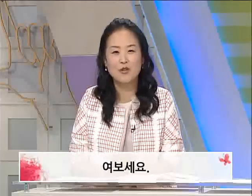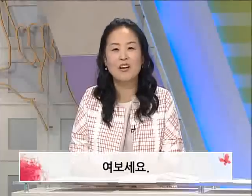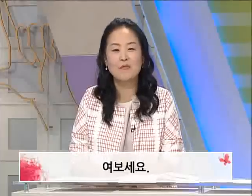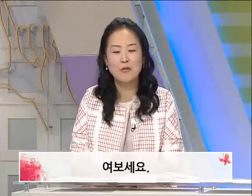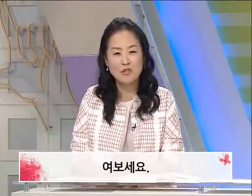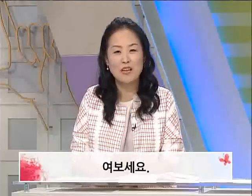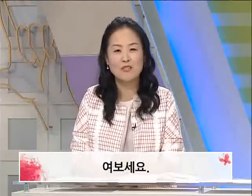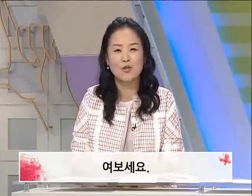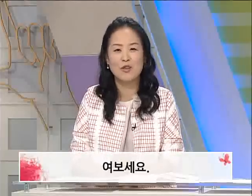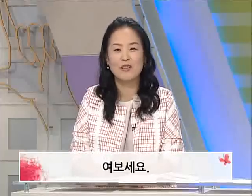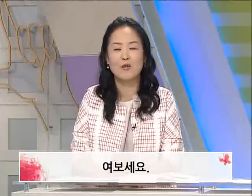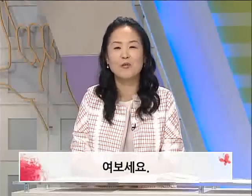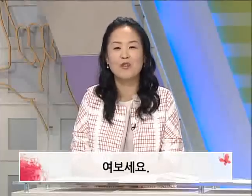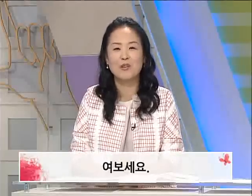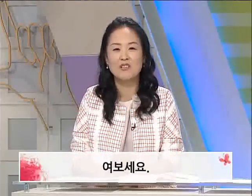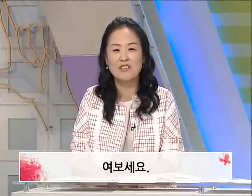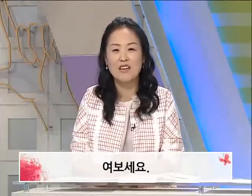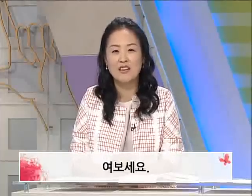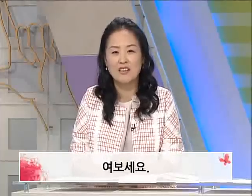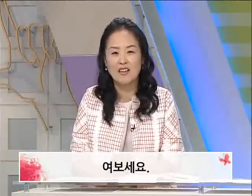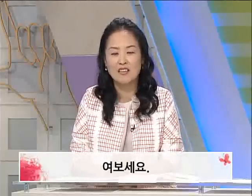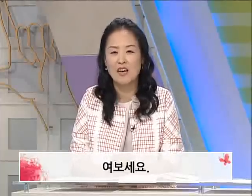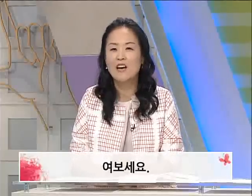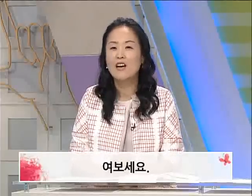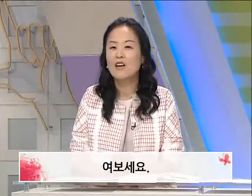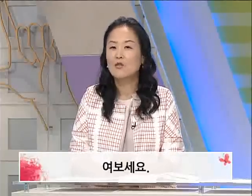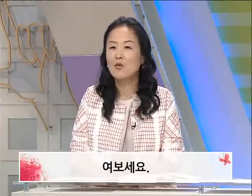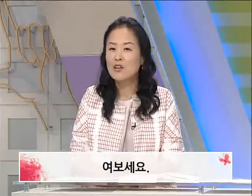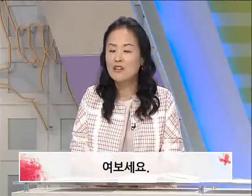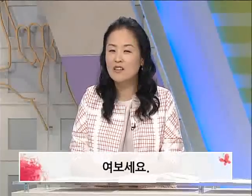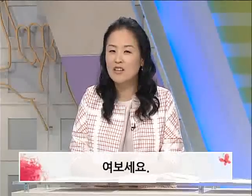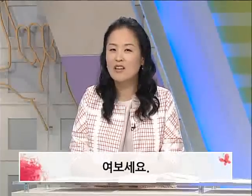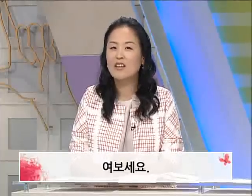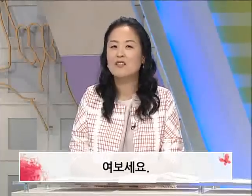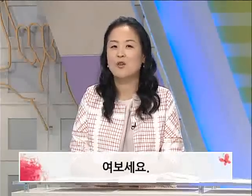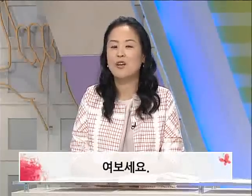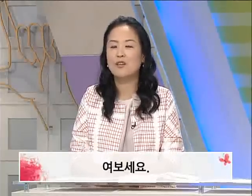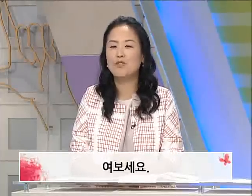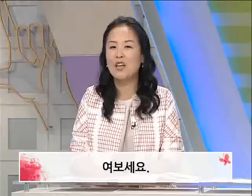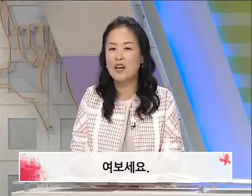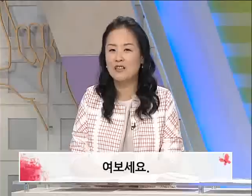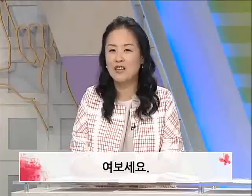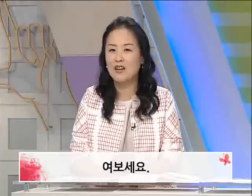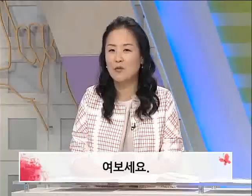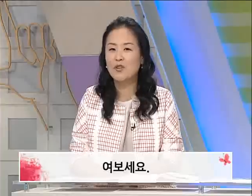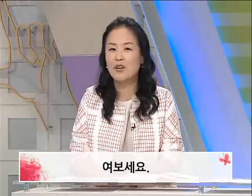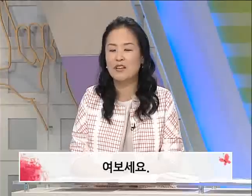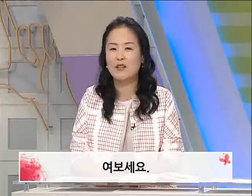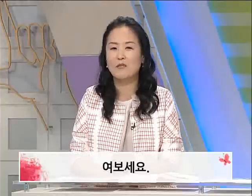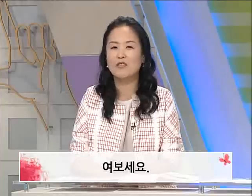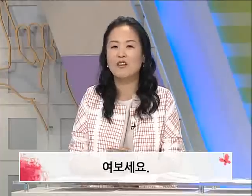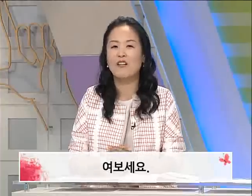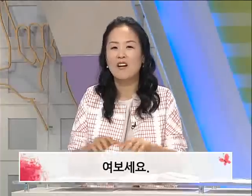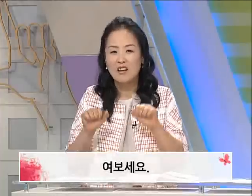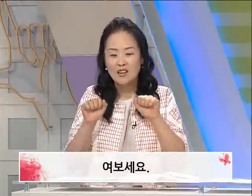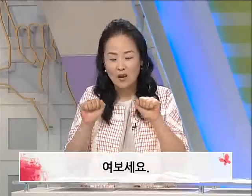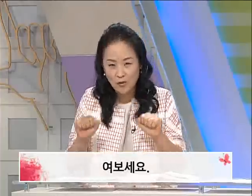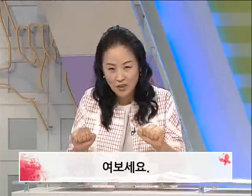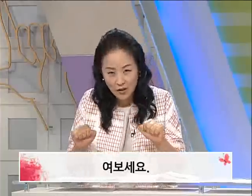전화를 하면 통상적으로 전화해서 여보세요 먼저 인사하게 되는데 자, 농인들이 전화를 부탁했을 때 여보세요 할 때는 먼저 여보세요